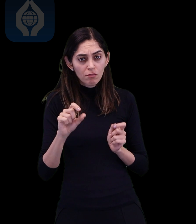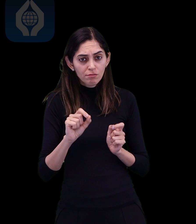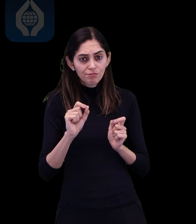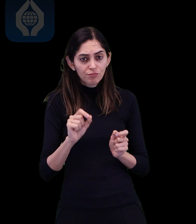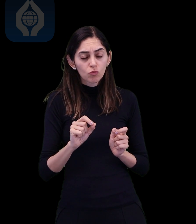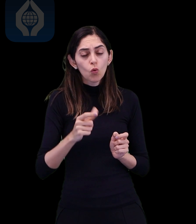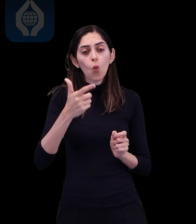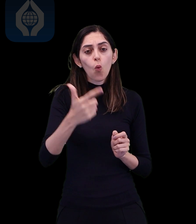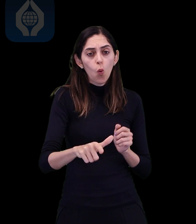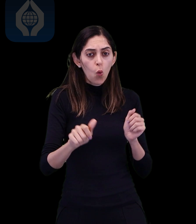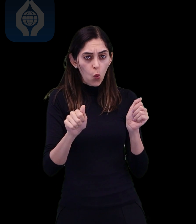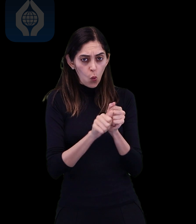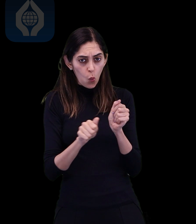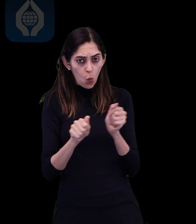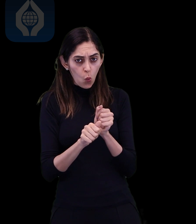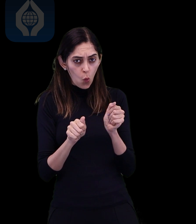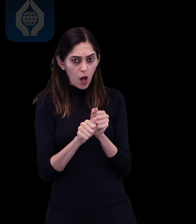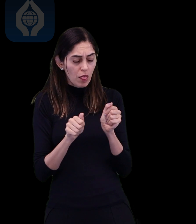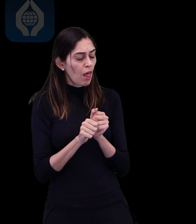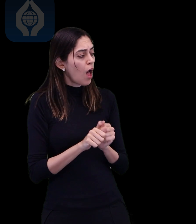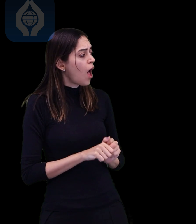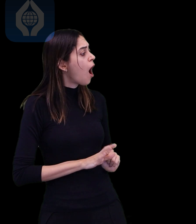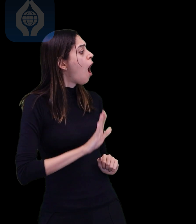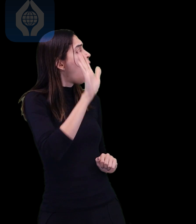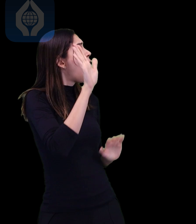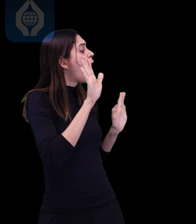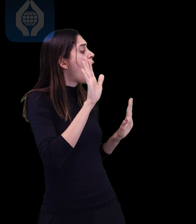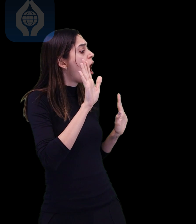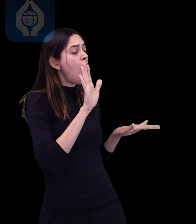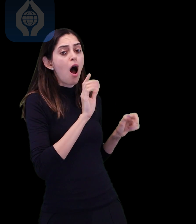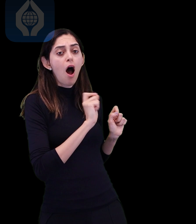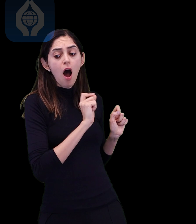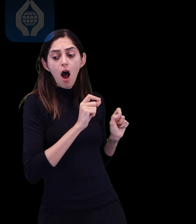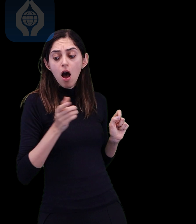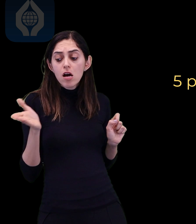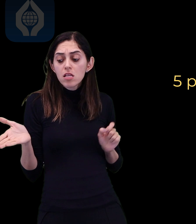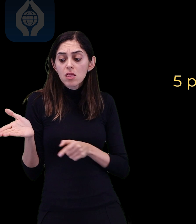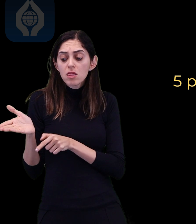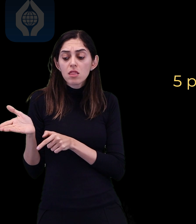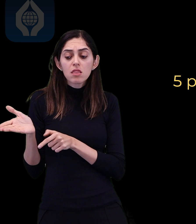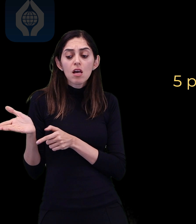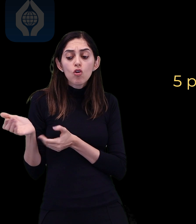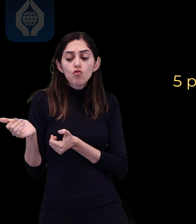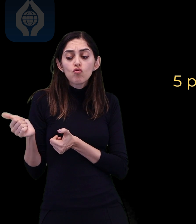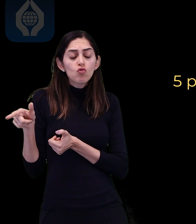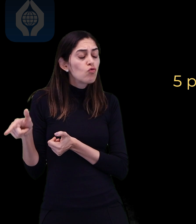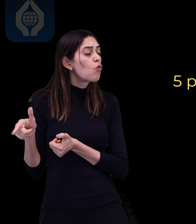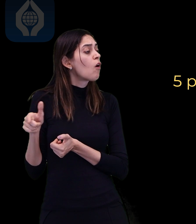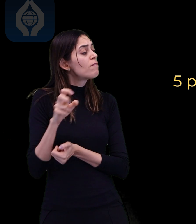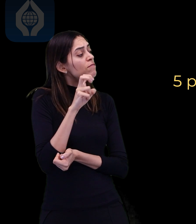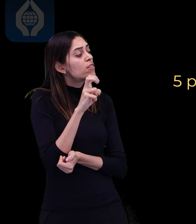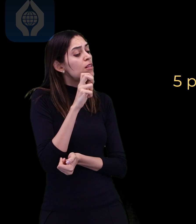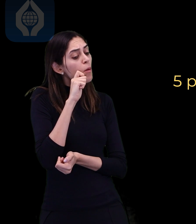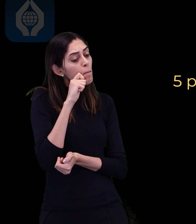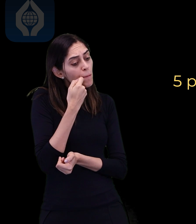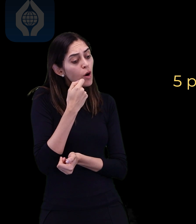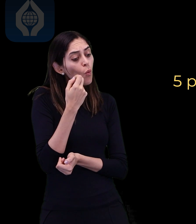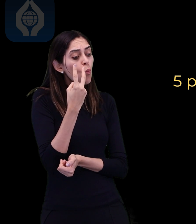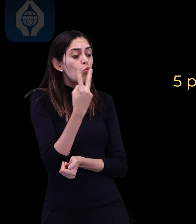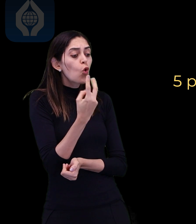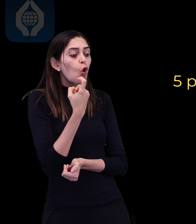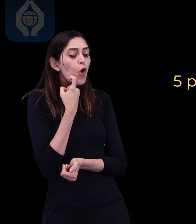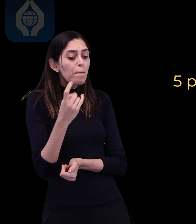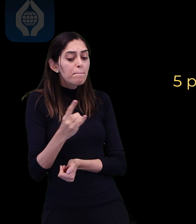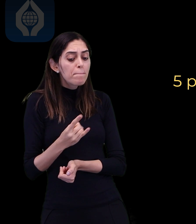André, irmão de Simão Pedro, tomou a palavra. Aqui está um rapaz com 5 pães de cevada e 2